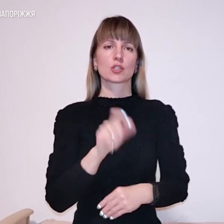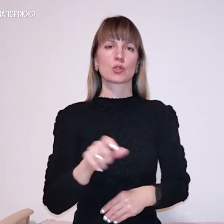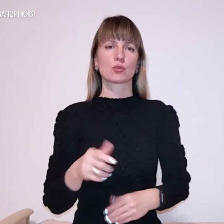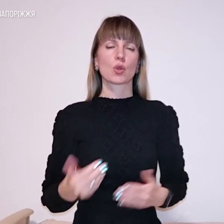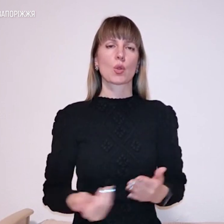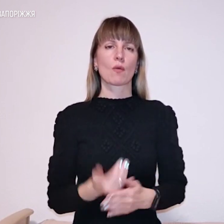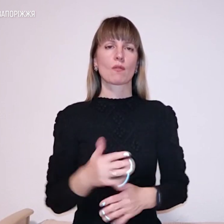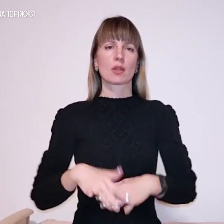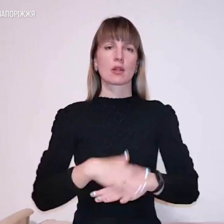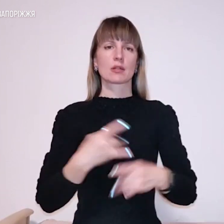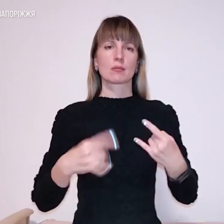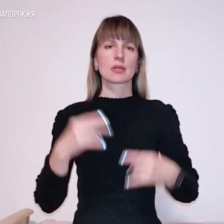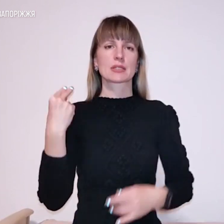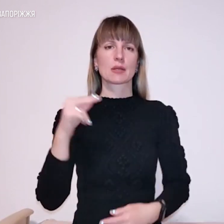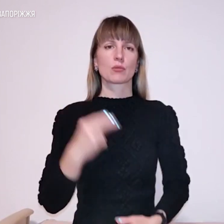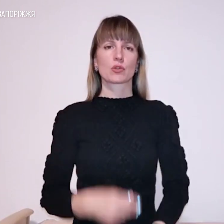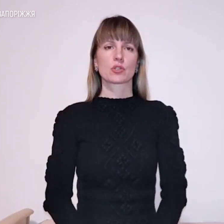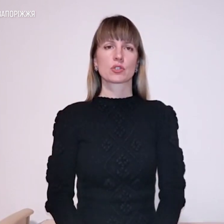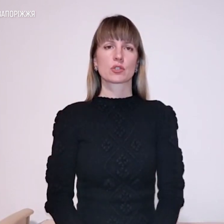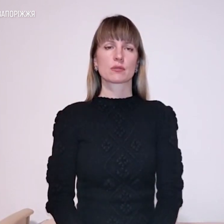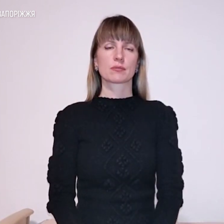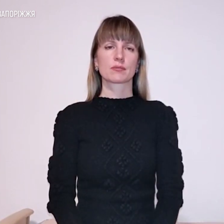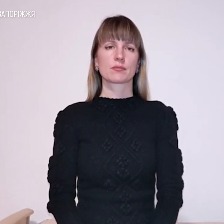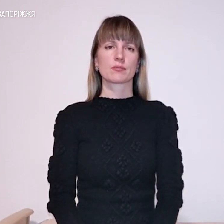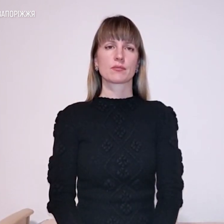на Суспільному, Запоріжжя.